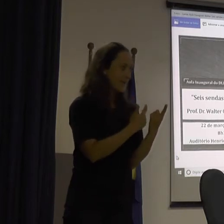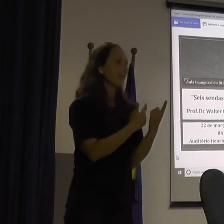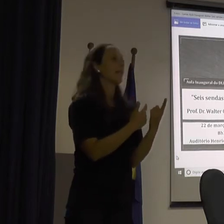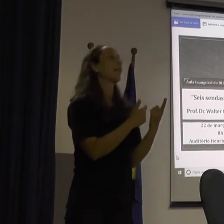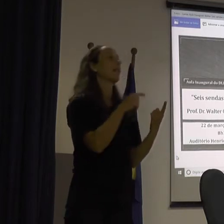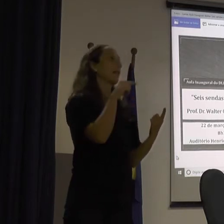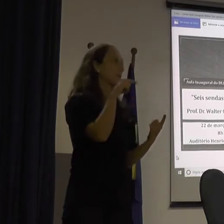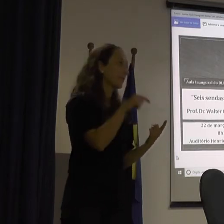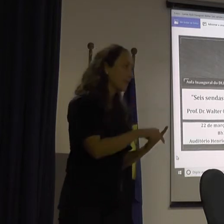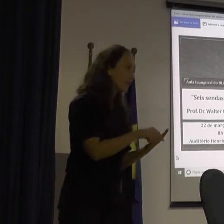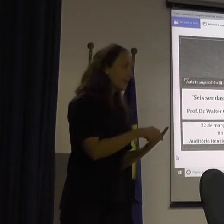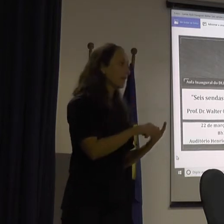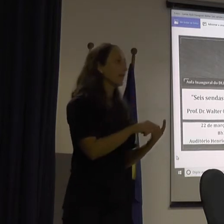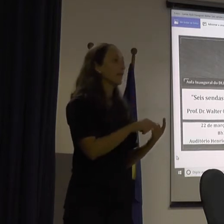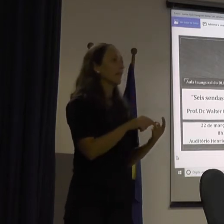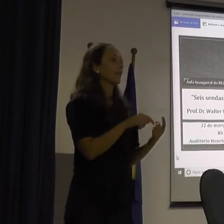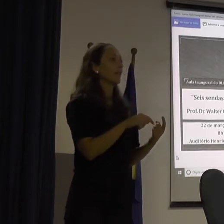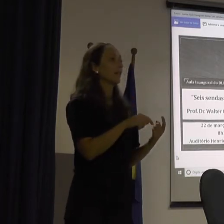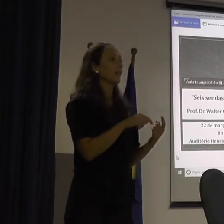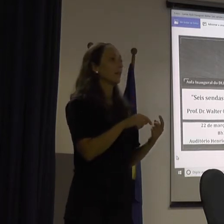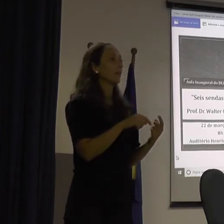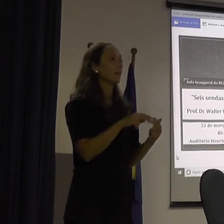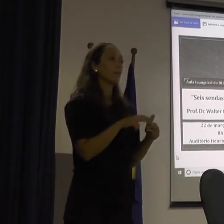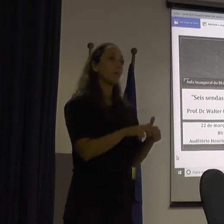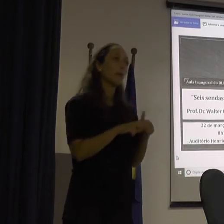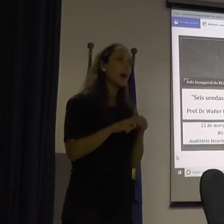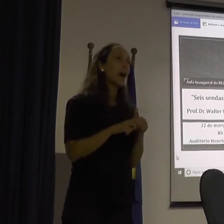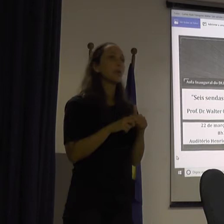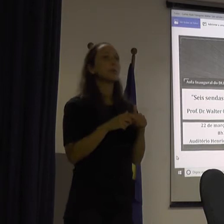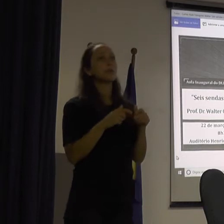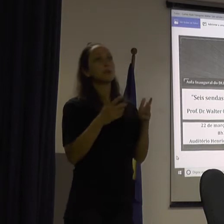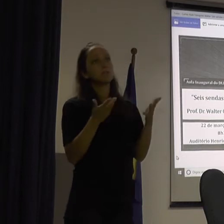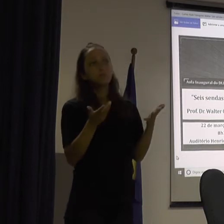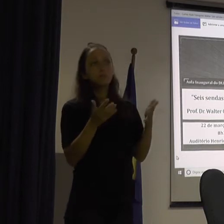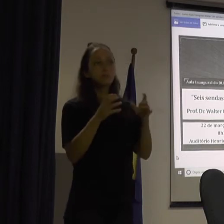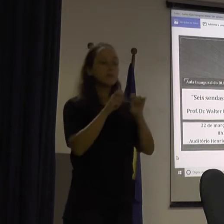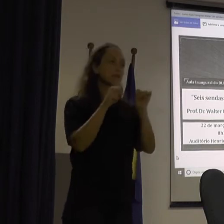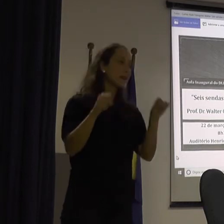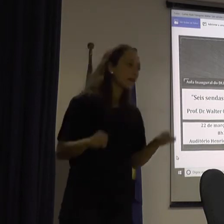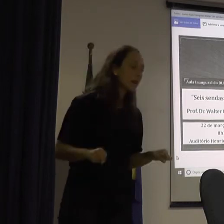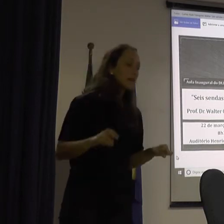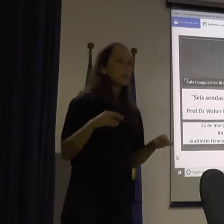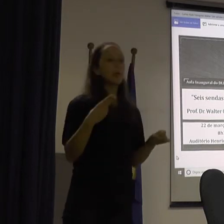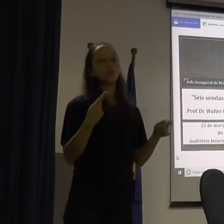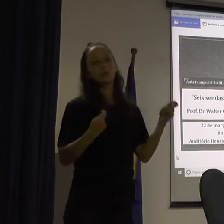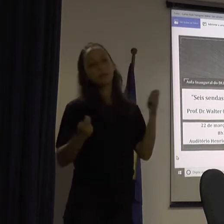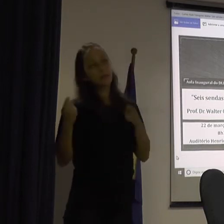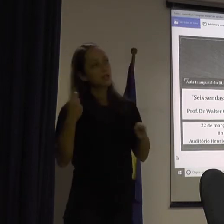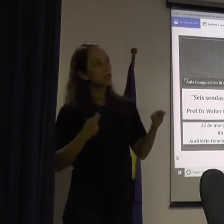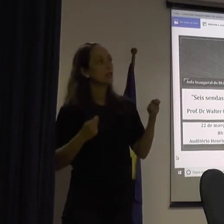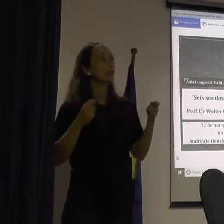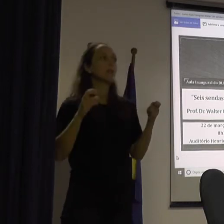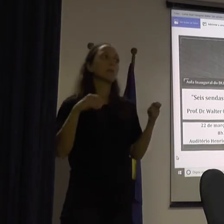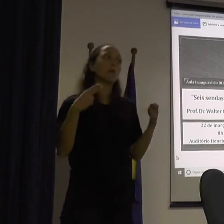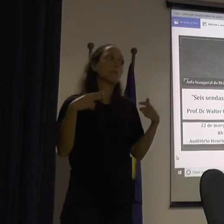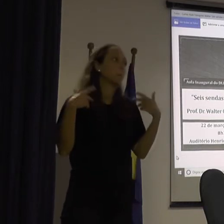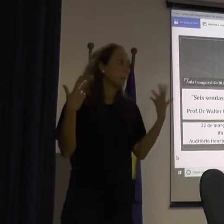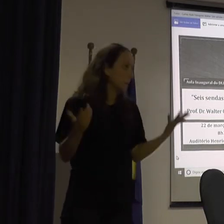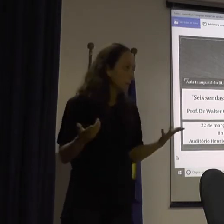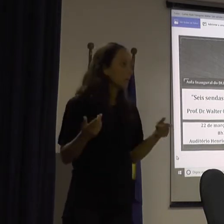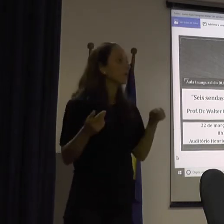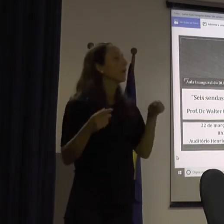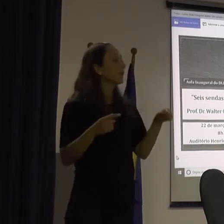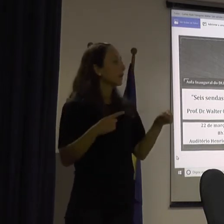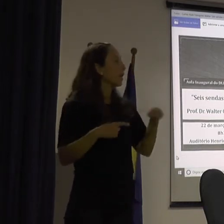force des choses, como diz em francês, né, ou pelo, não sei se é o sistema ou questões administrativas, né, são pessoas com quem a